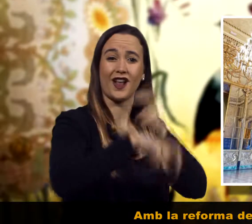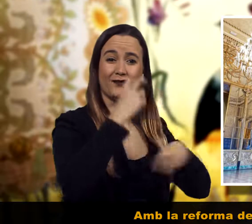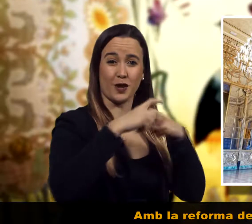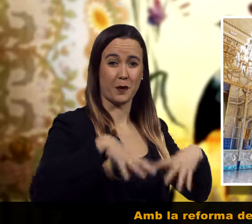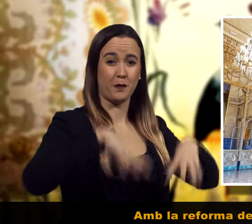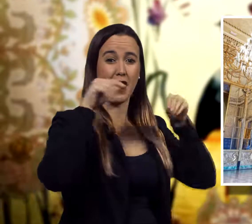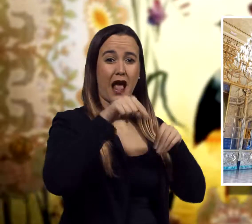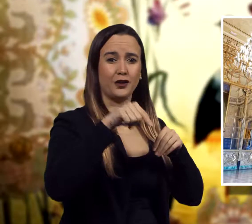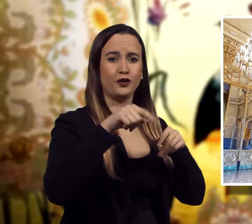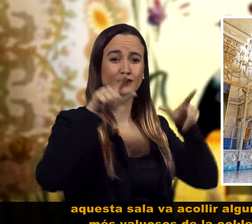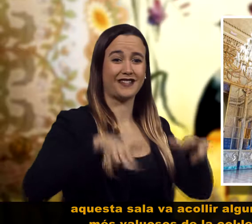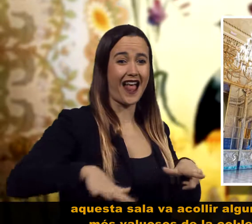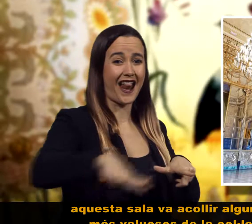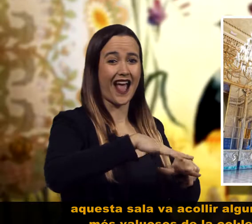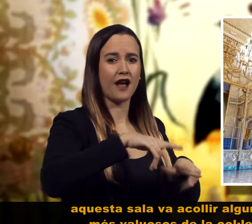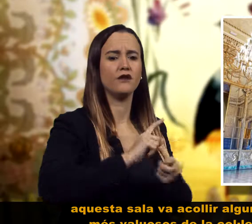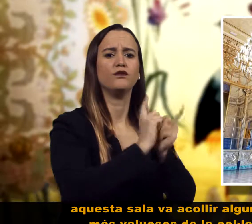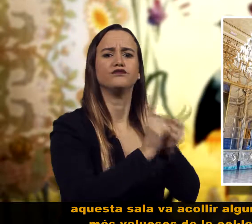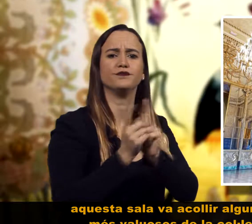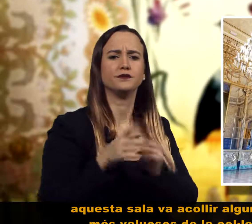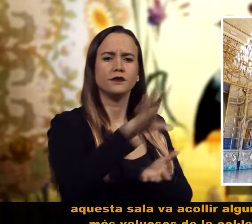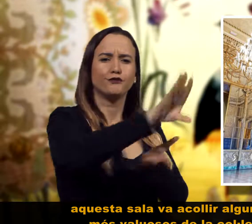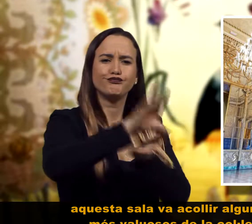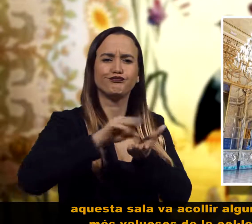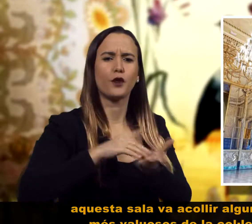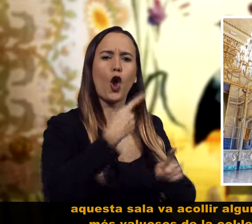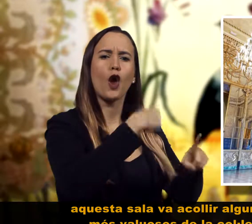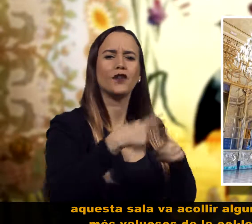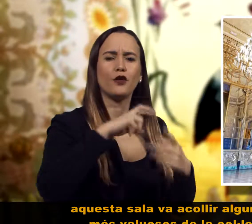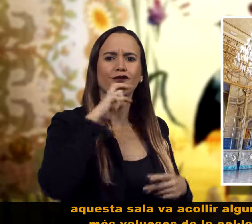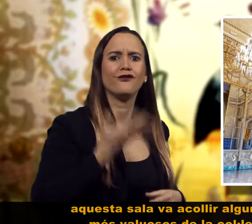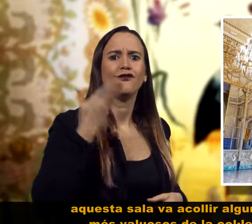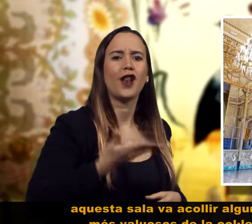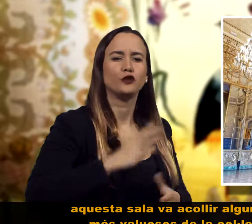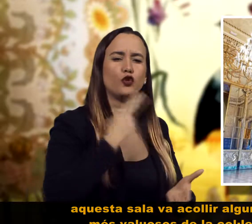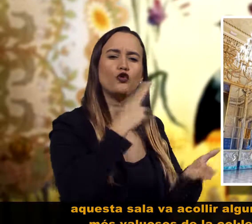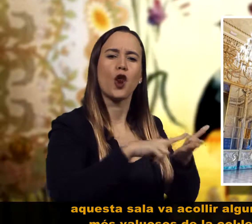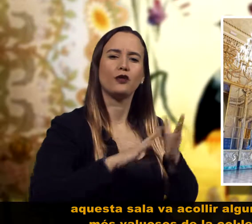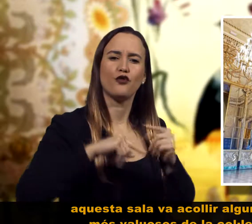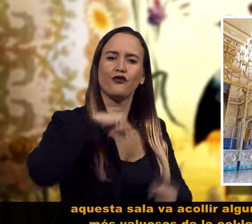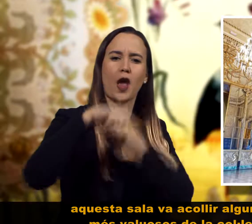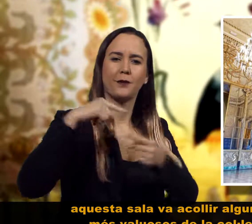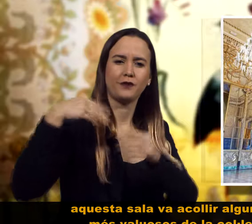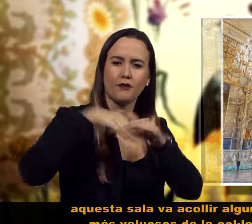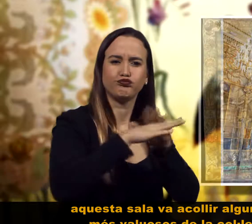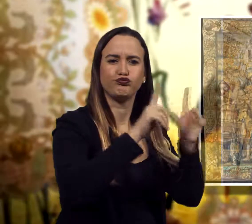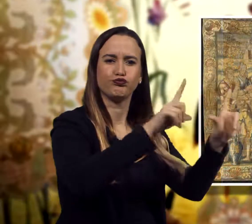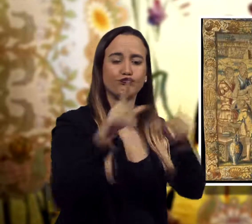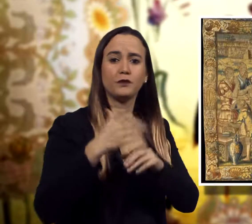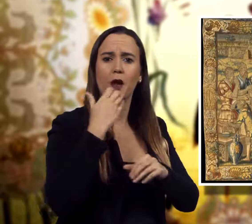Amb la reforma de 1900, aquesta sala va acollir alguns dels objectes més valuosos de la col·lecció familiar, com els dos